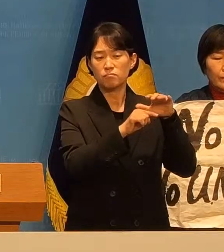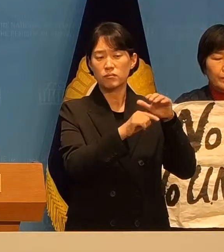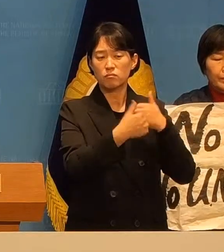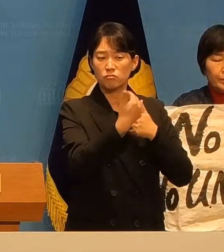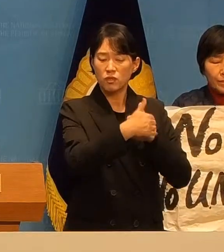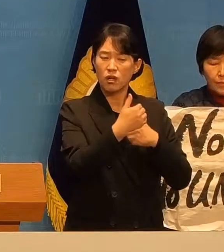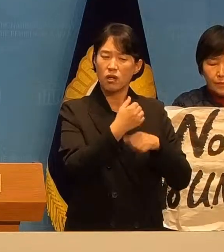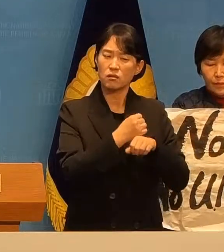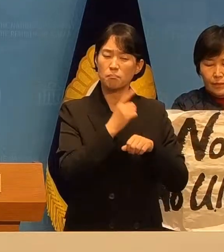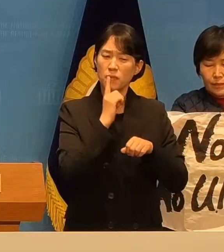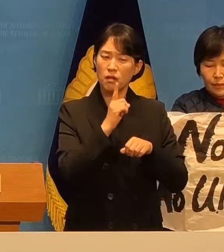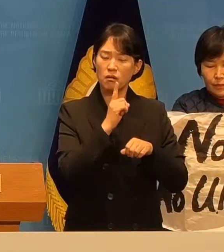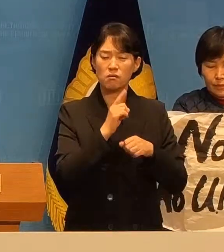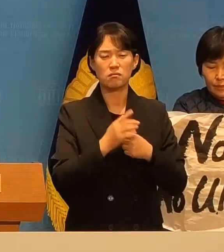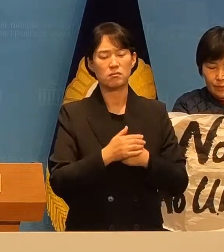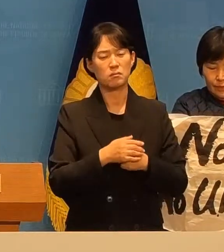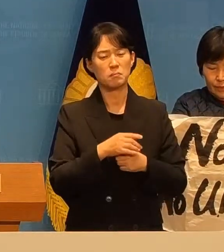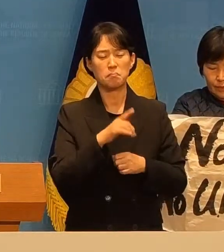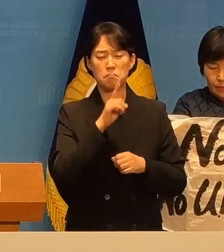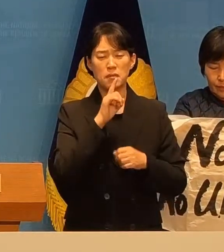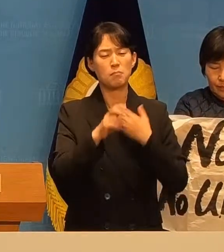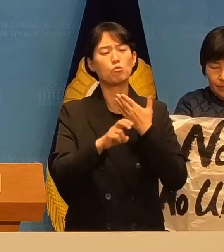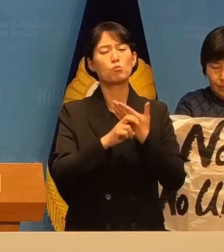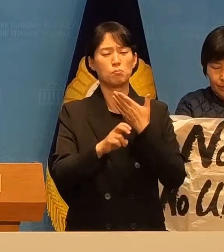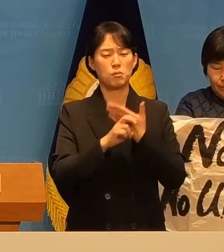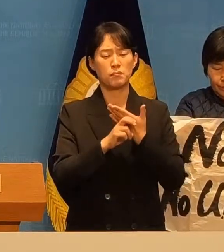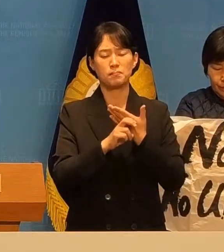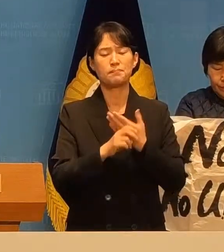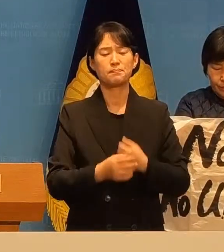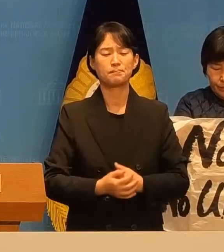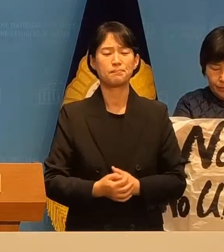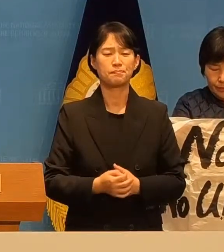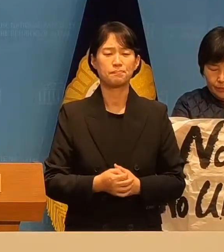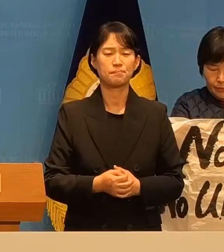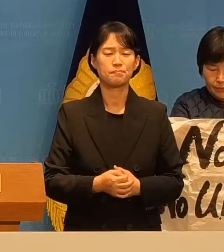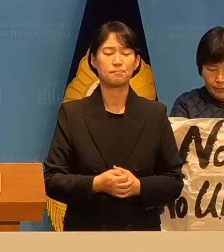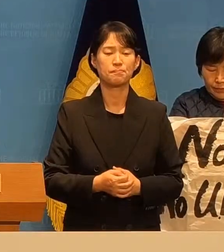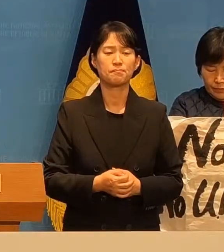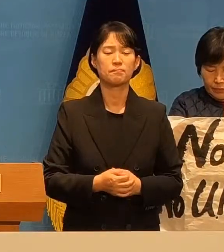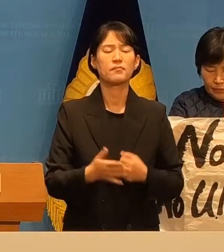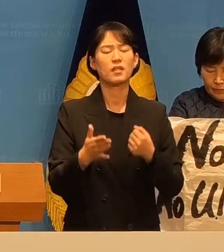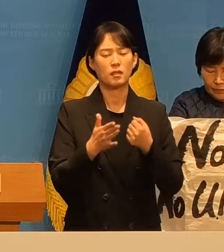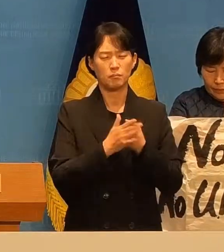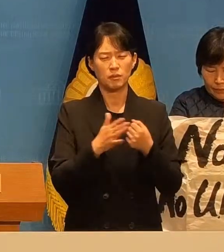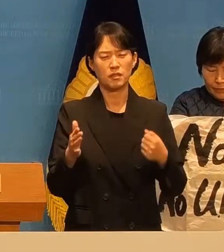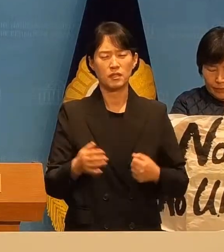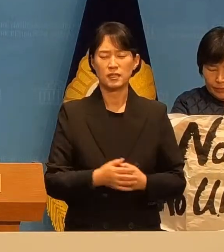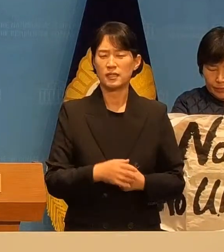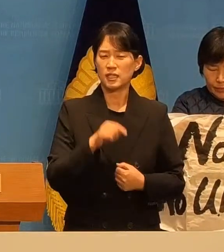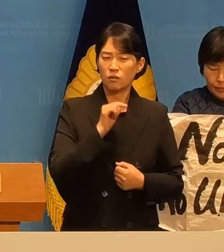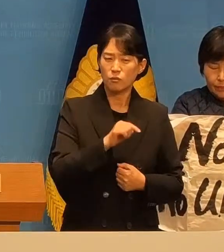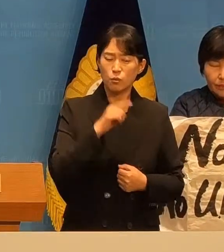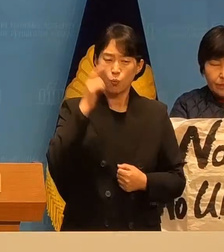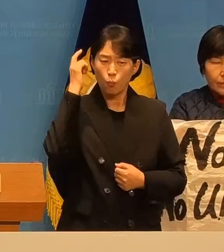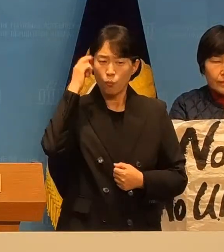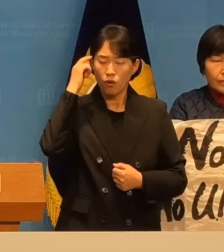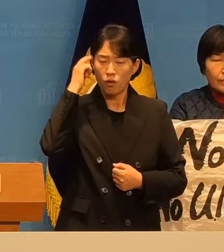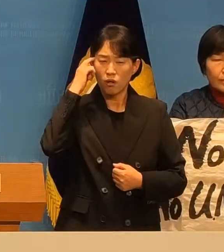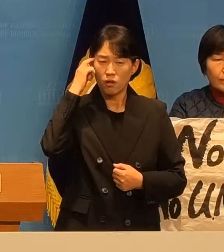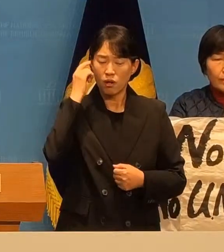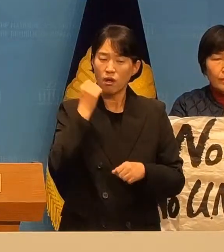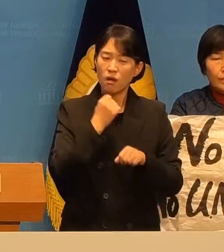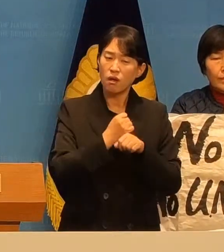이것은 분명하게 결입니다. 위법이고 불법입니다. 그래서 이거는 왜 이렇게